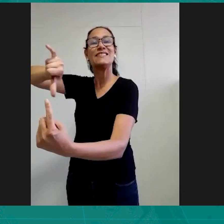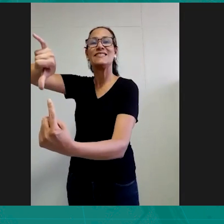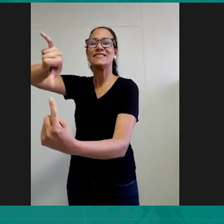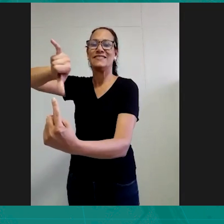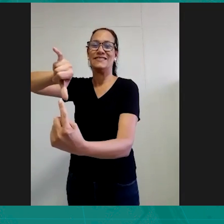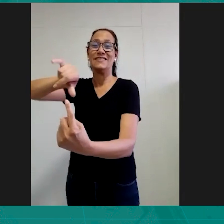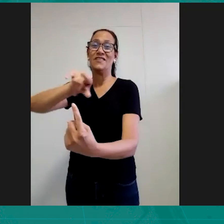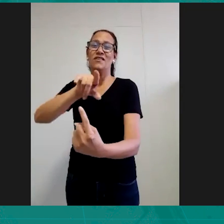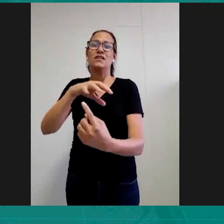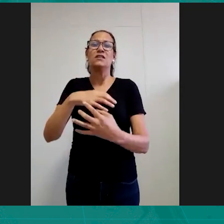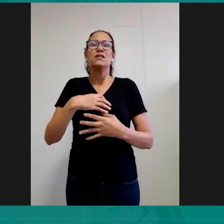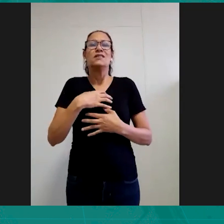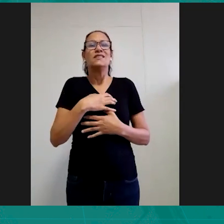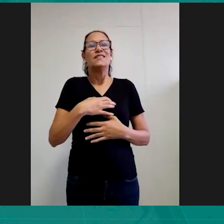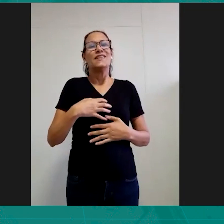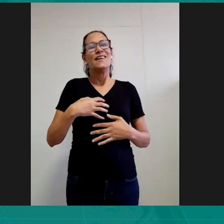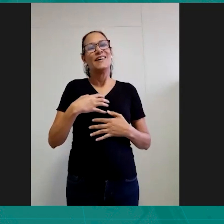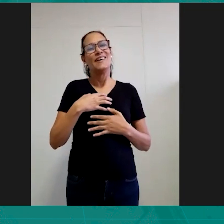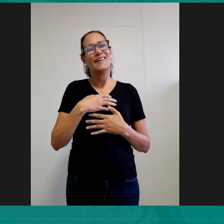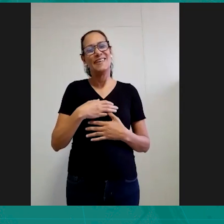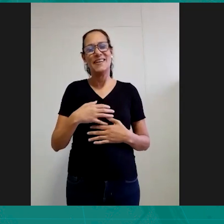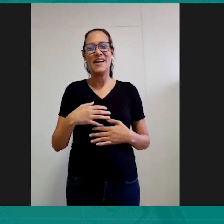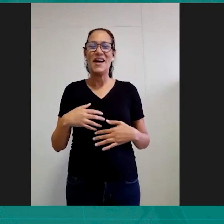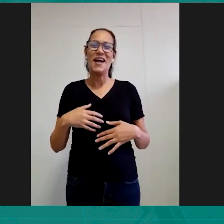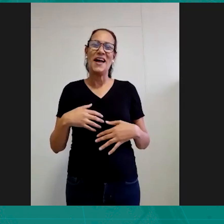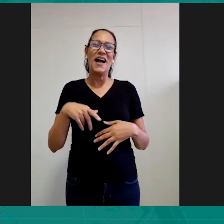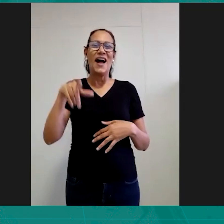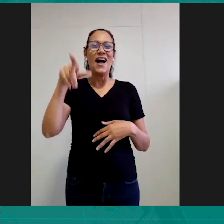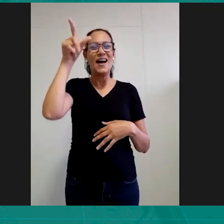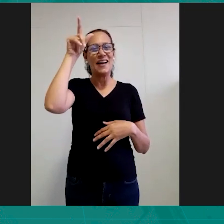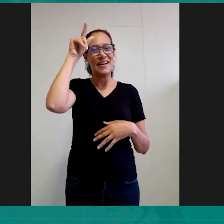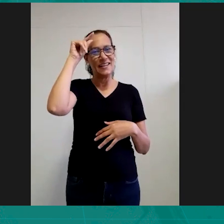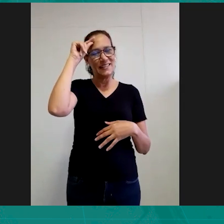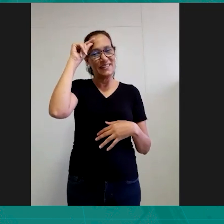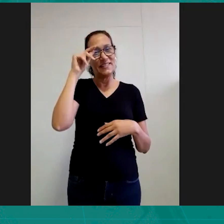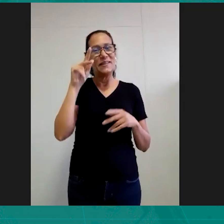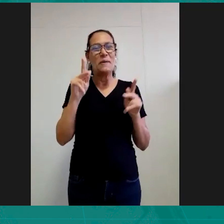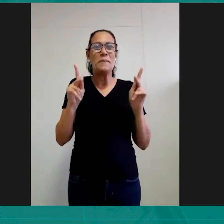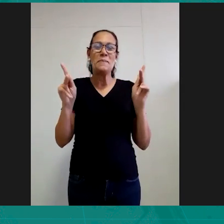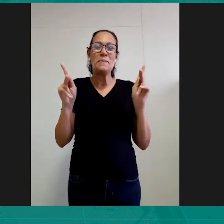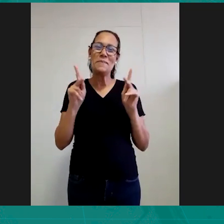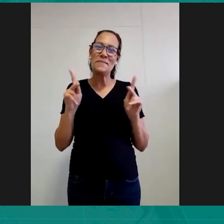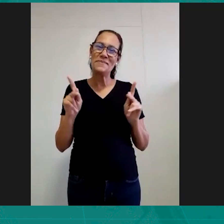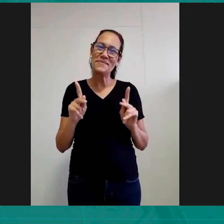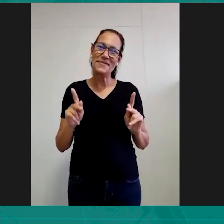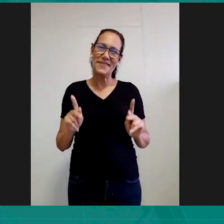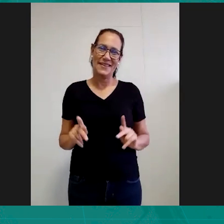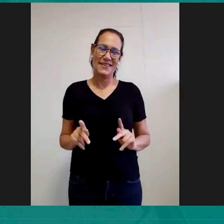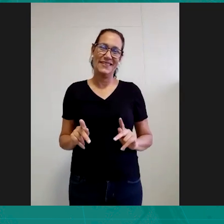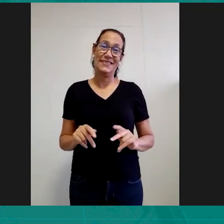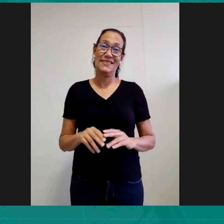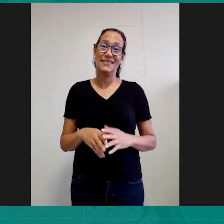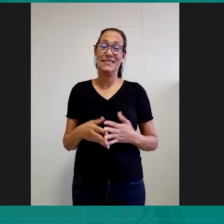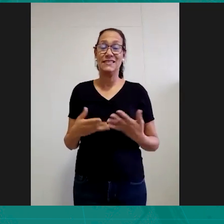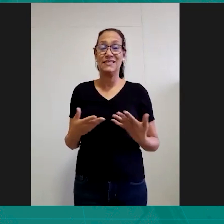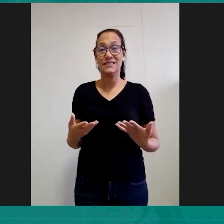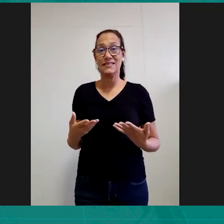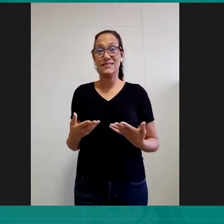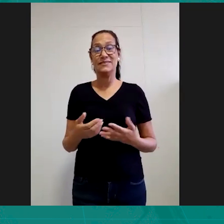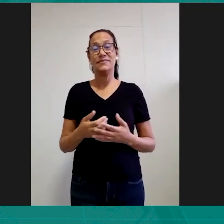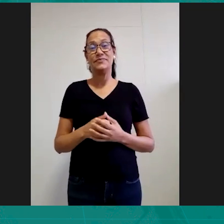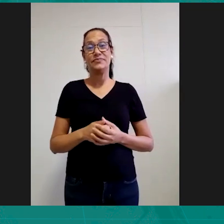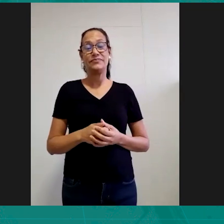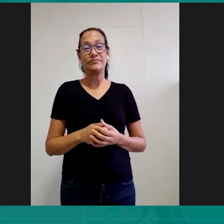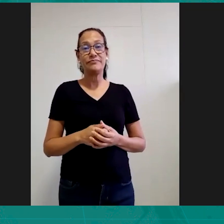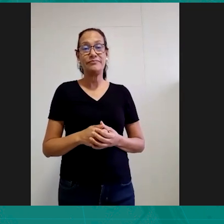paz, sensação de algo agradável, não é isso? Algo agradável. E por isso, irmãos,